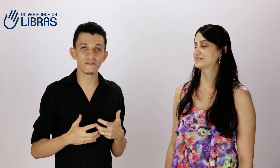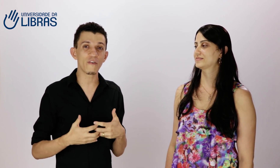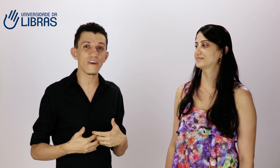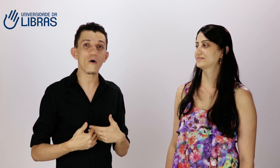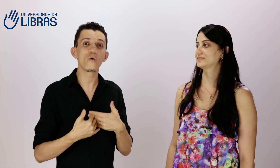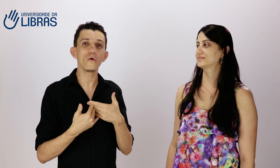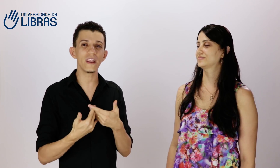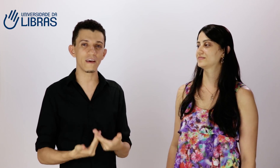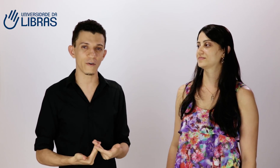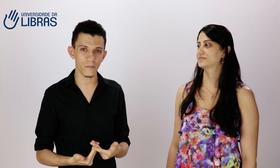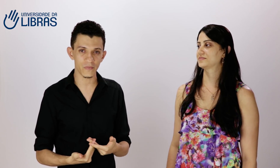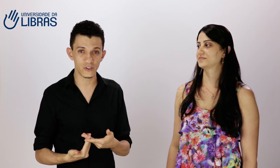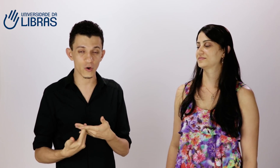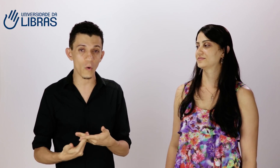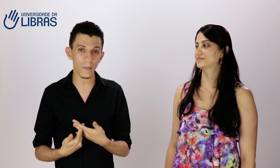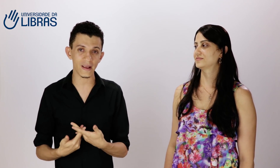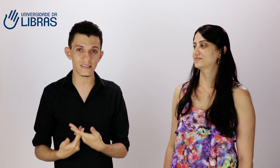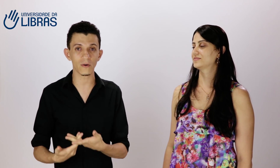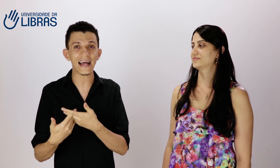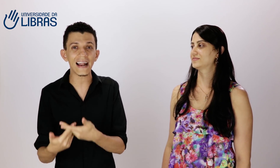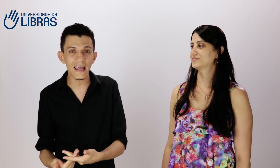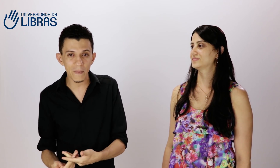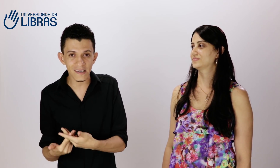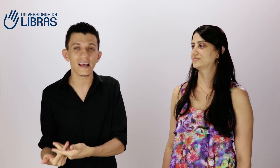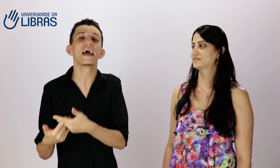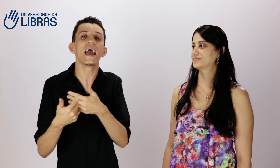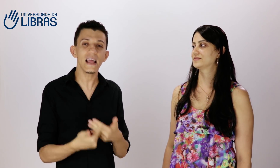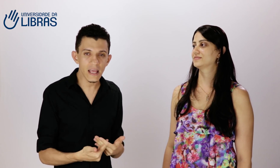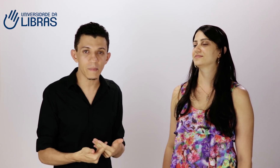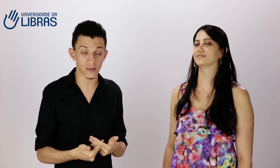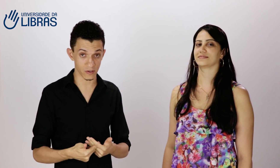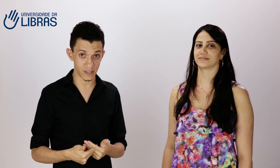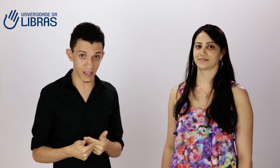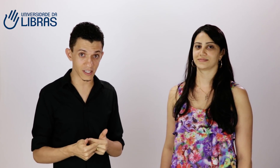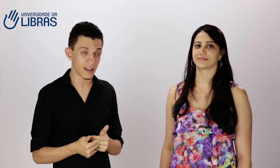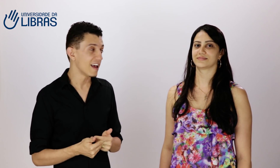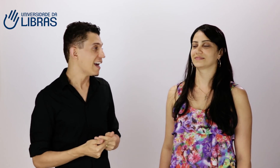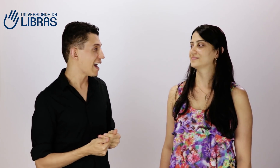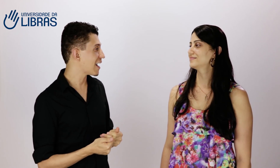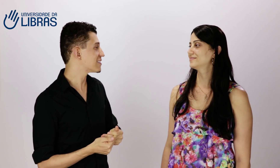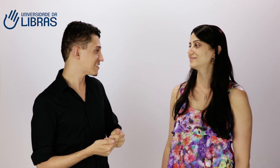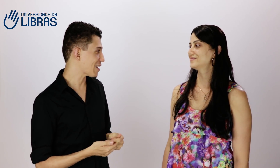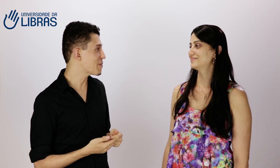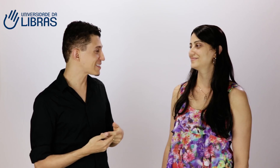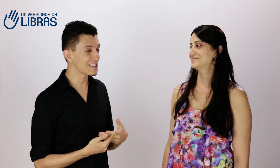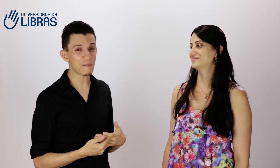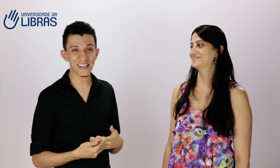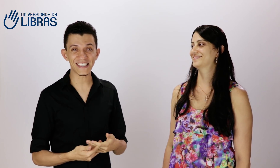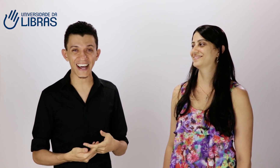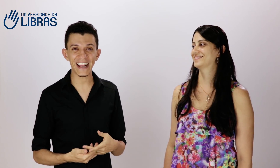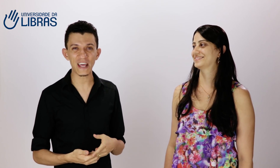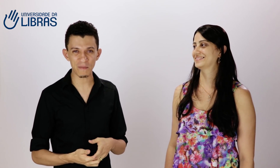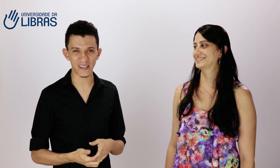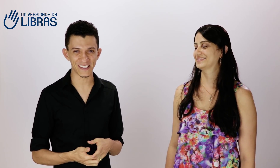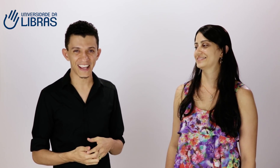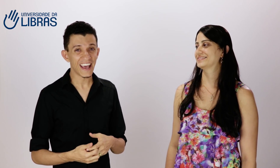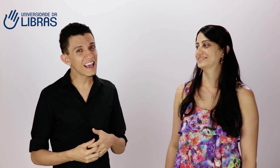desenvolver algum nível de compreensão da Libras em Libras, ou seja, ela já está começando a pensar em Libras. Isso